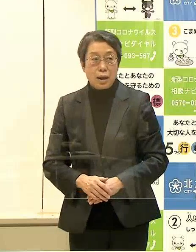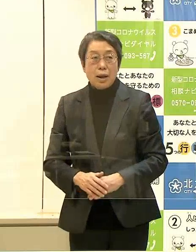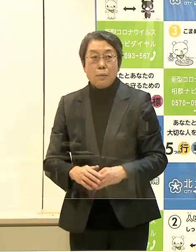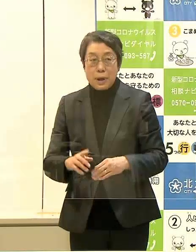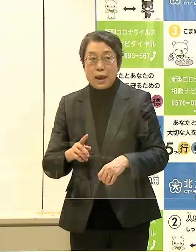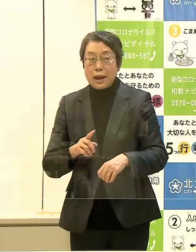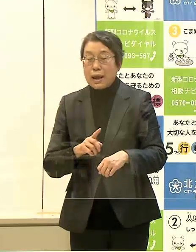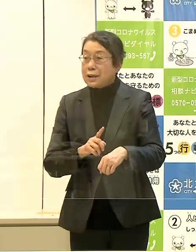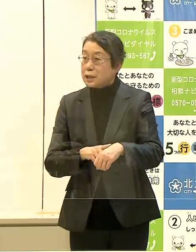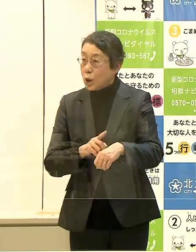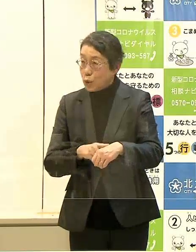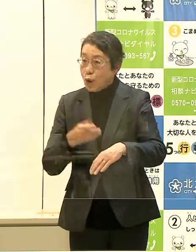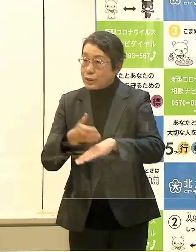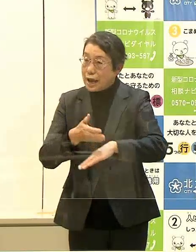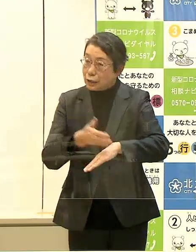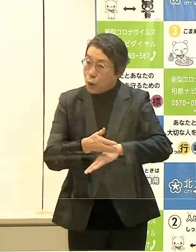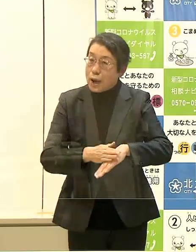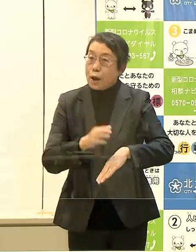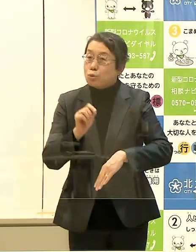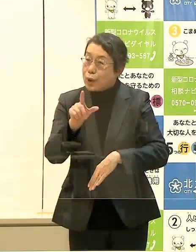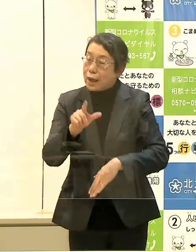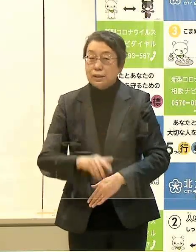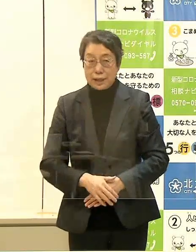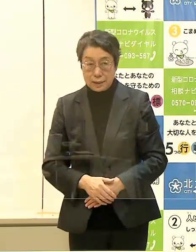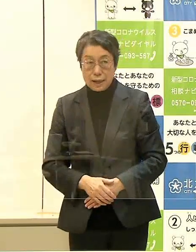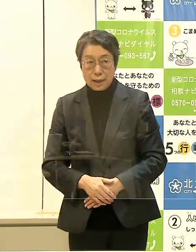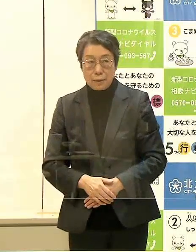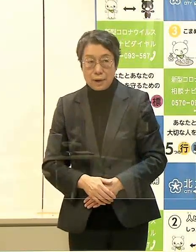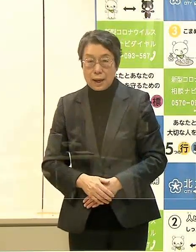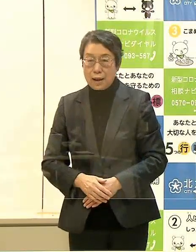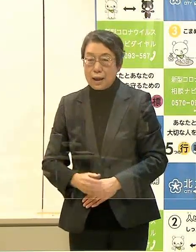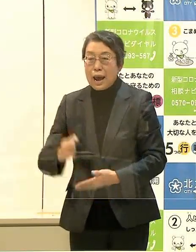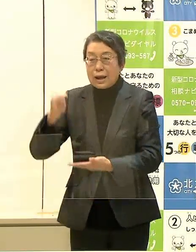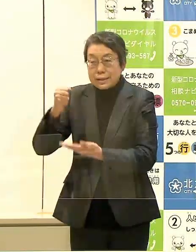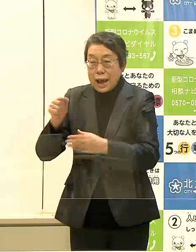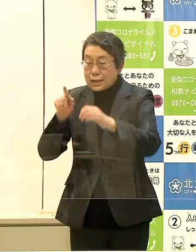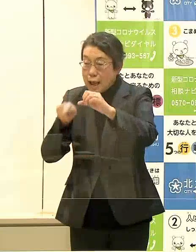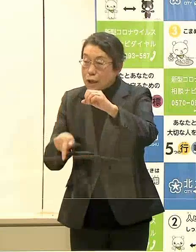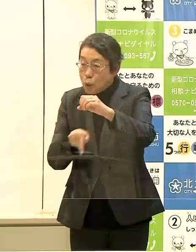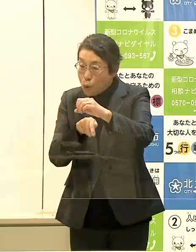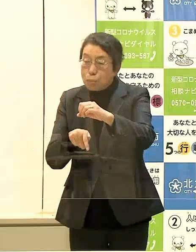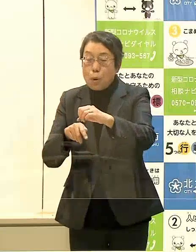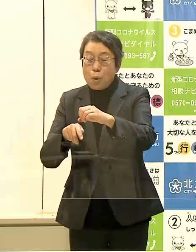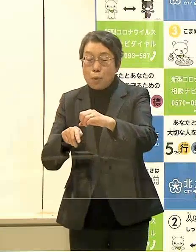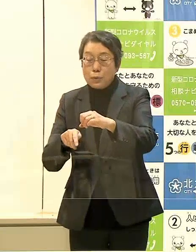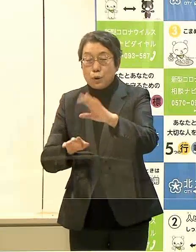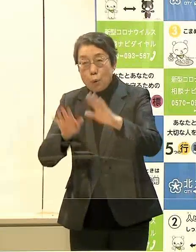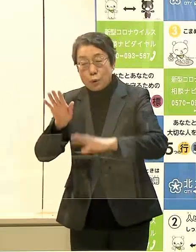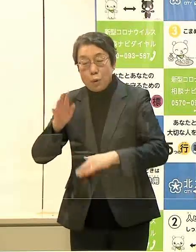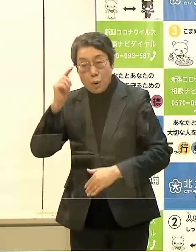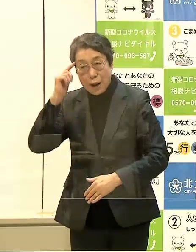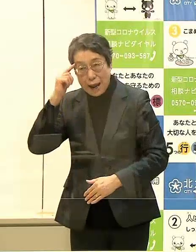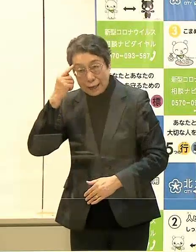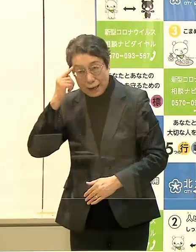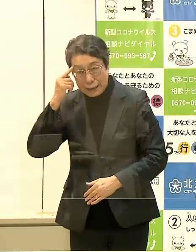になりがちでありますけれど財政局の方もこういう状況を考えまして